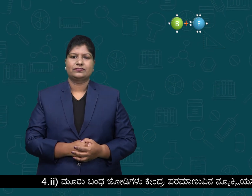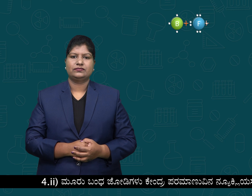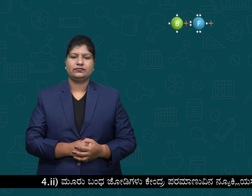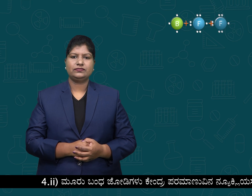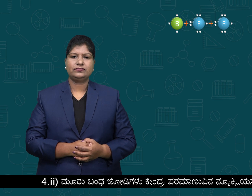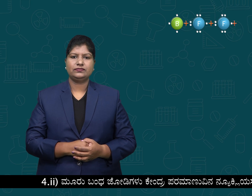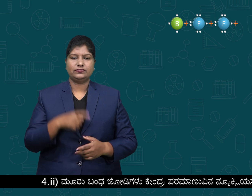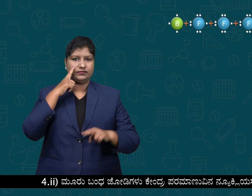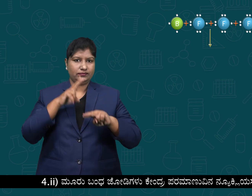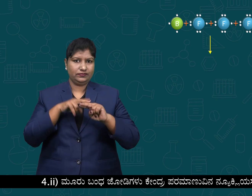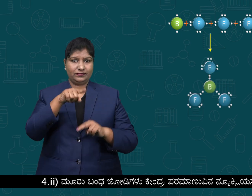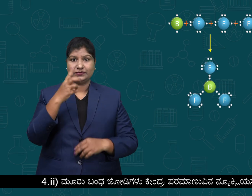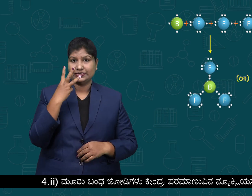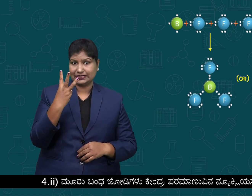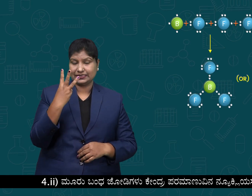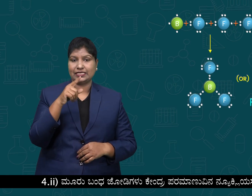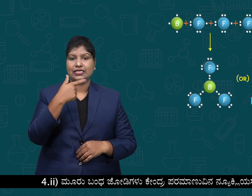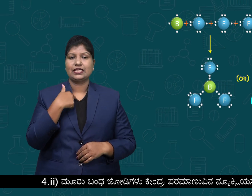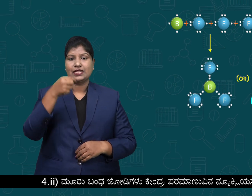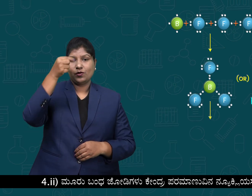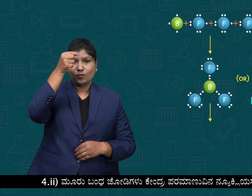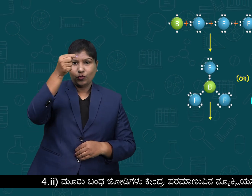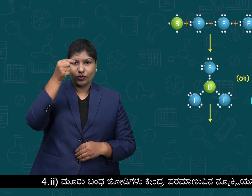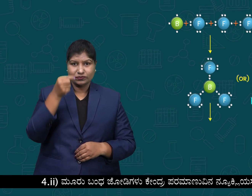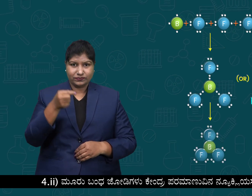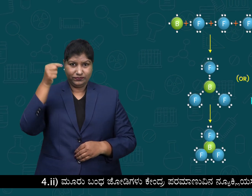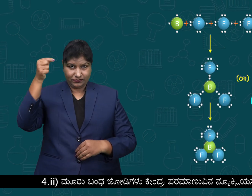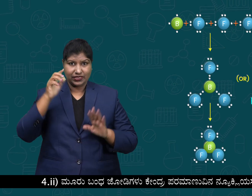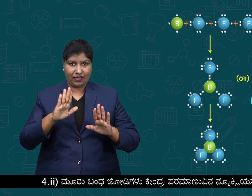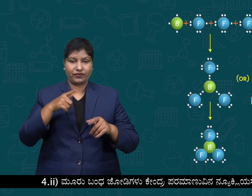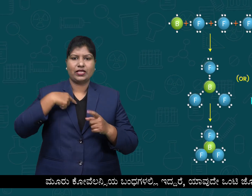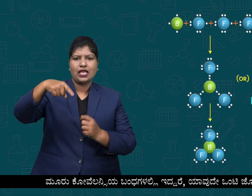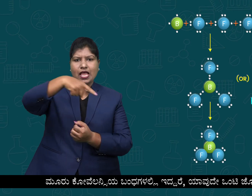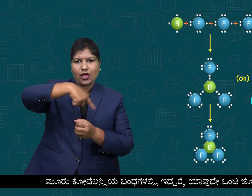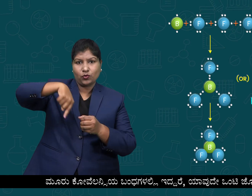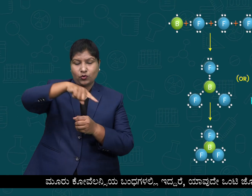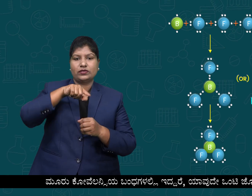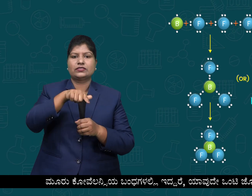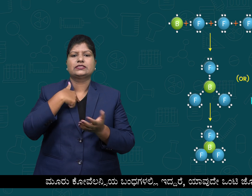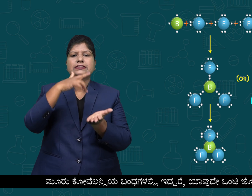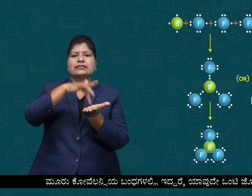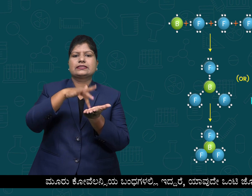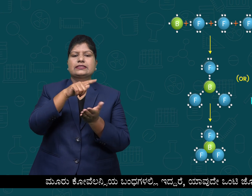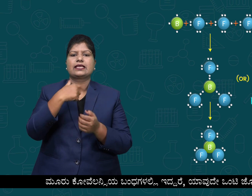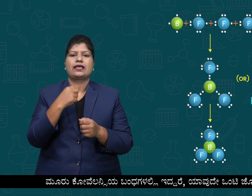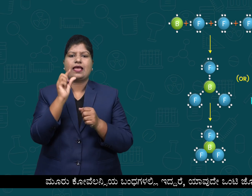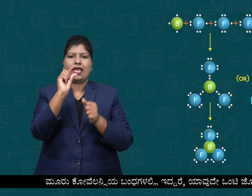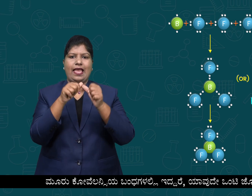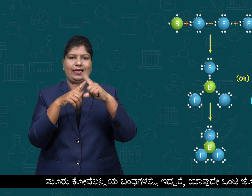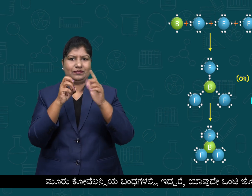3 ಬಂಧ ಜೋಡಿಗಳು ಕೇಂದ್ರ ಪರಮಾಣುವಿನ ನ್ಯೂಕ್ಲಿಯಸ್ನ ಸುತ್ತಲೂ 3 ಕೋವೆಲೆನ್ಸಿಯ ಬಂಧಗಳಲ್ಲಿ ಇದ್ದರೆ